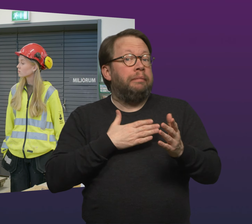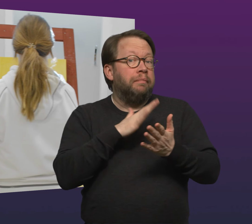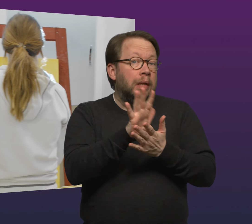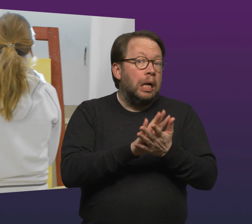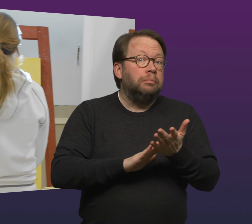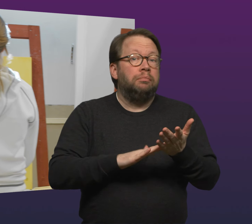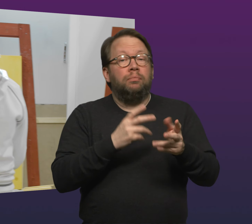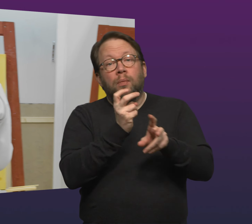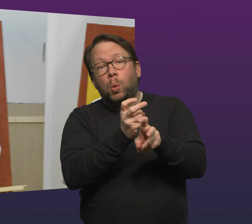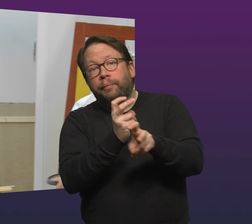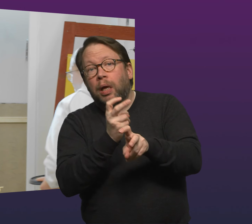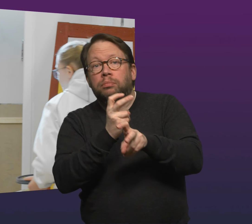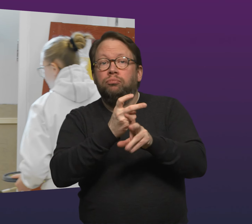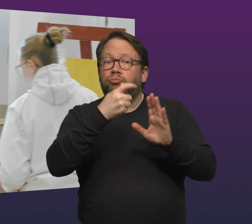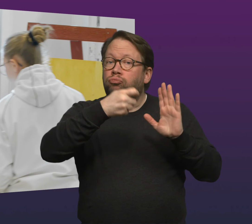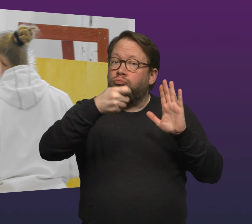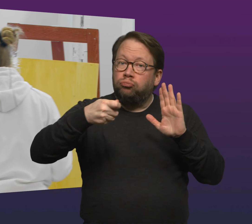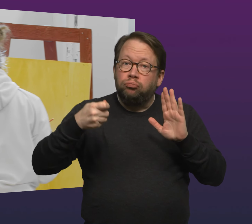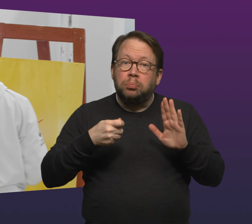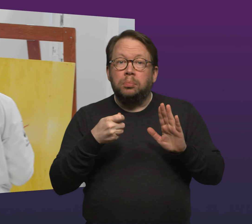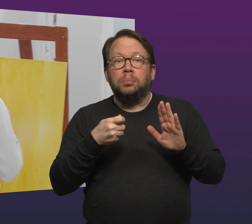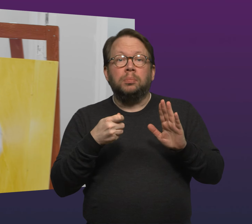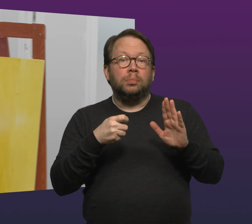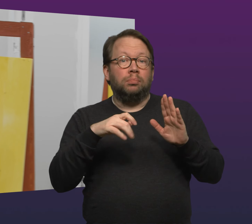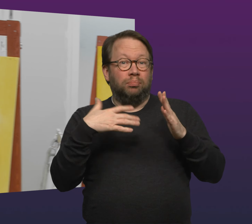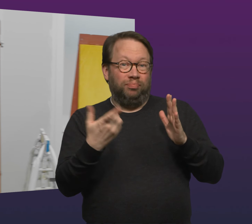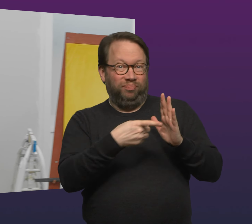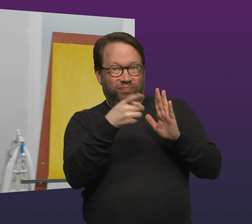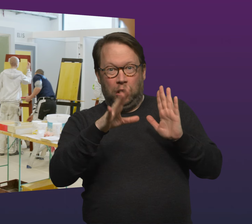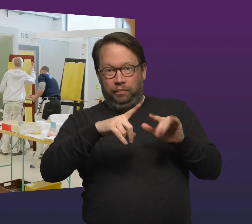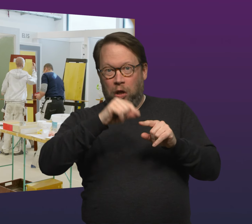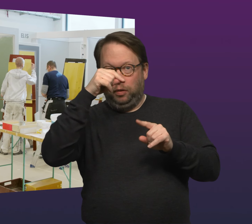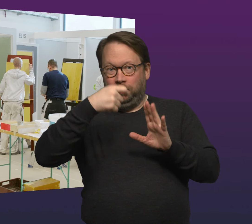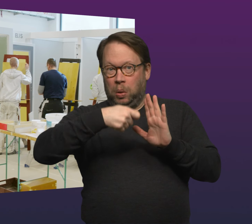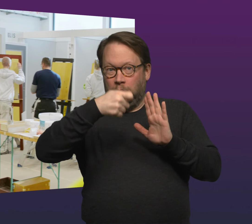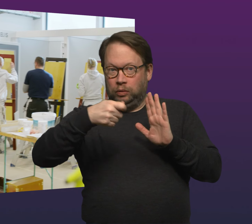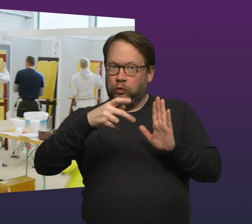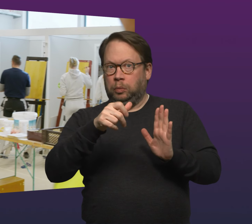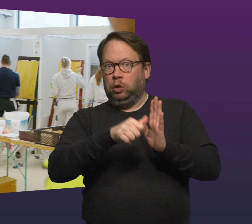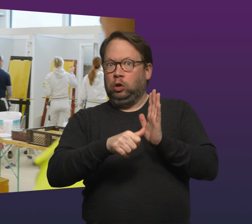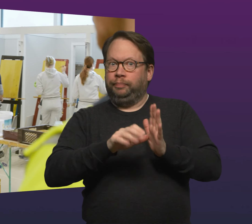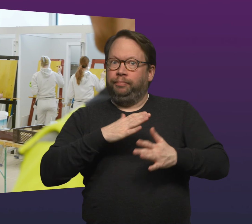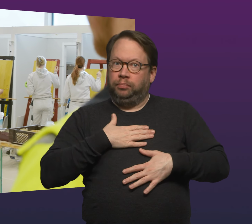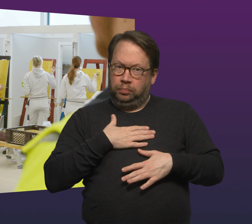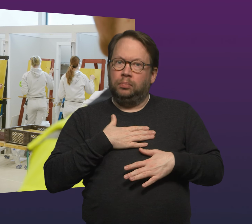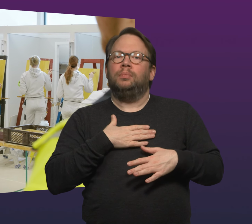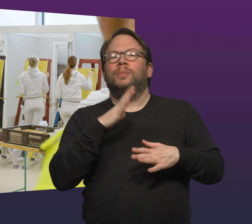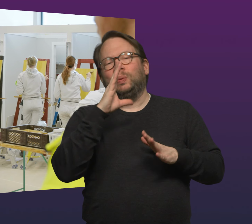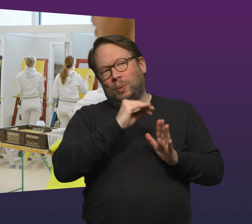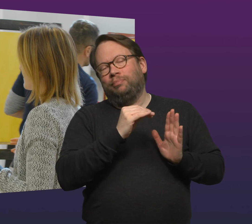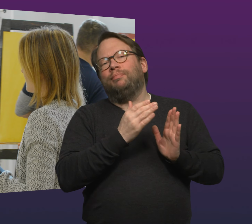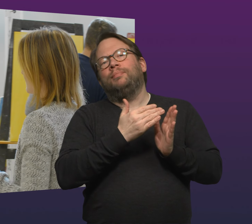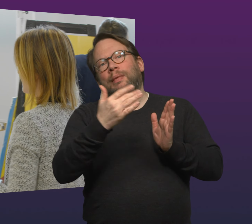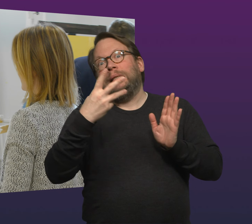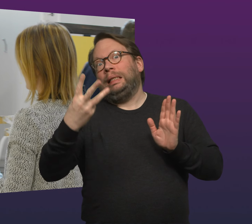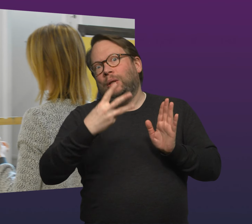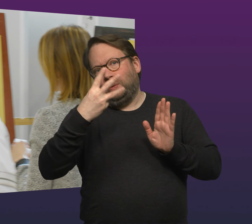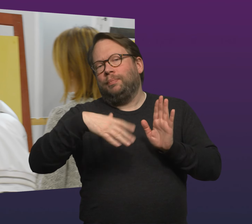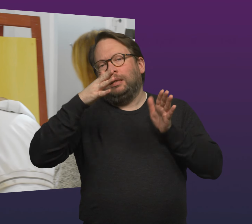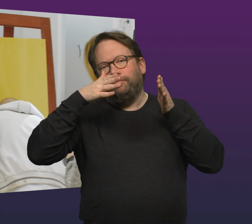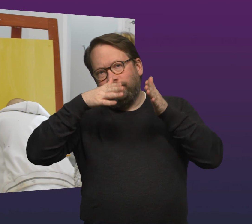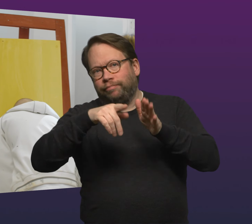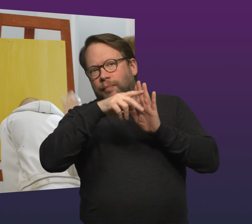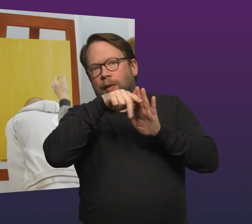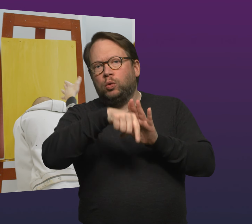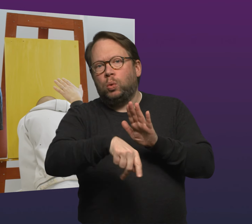egna färger och testa på. det här är de som har valt måleri som yrke och då får man gömma